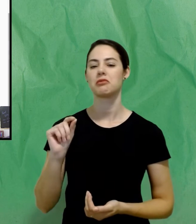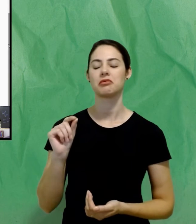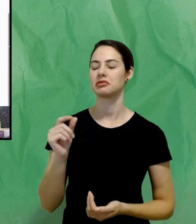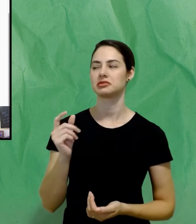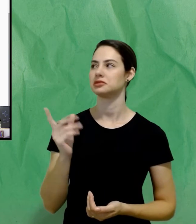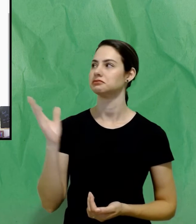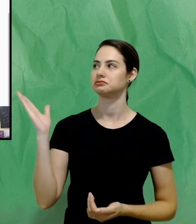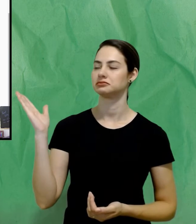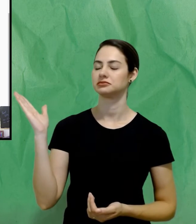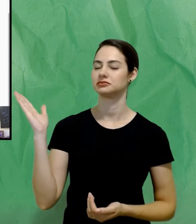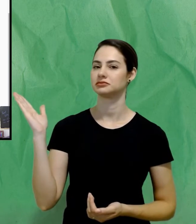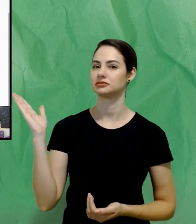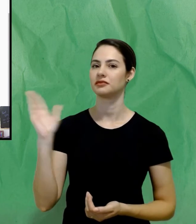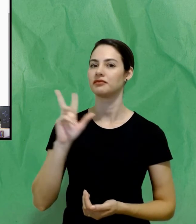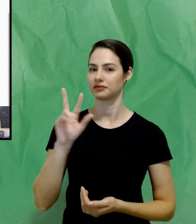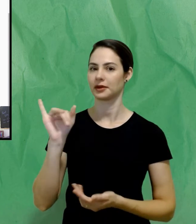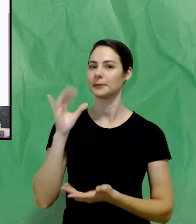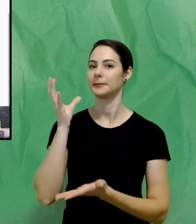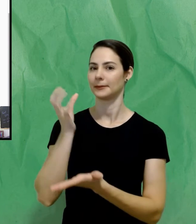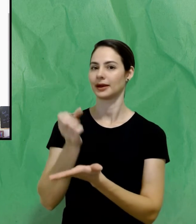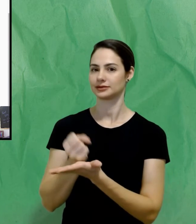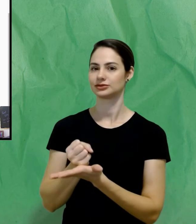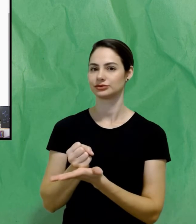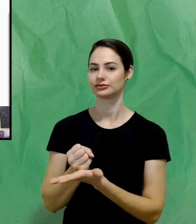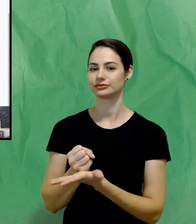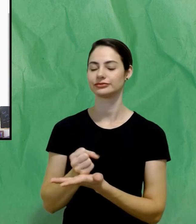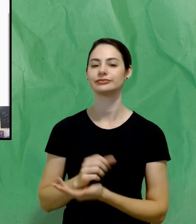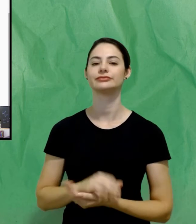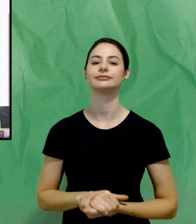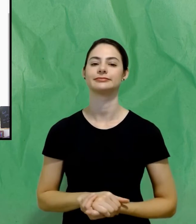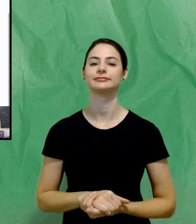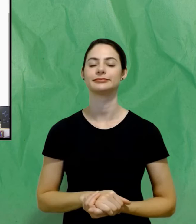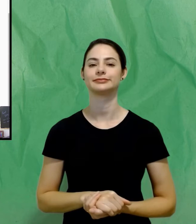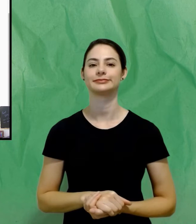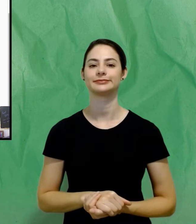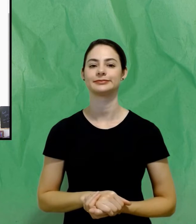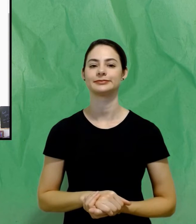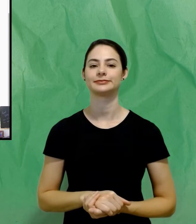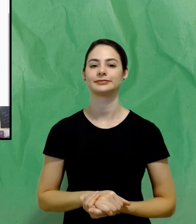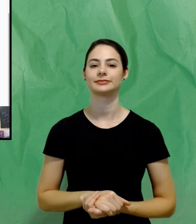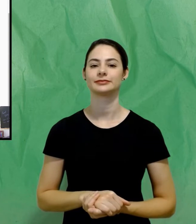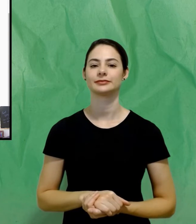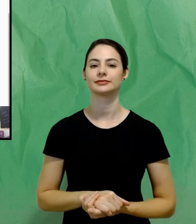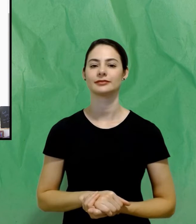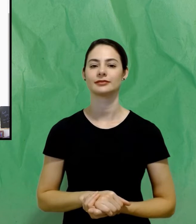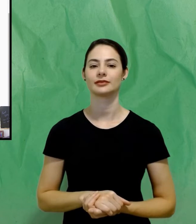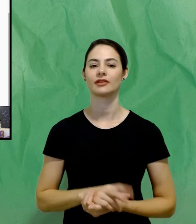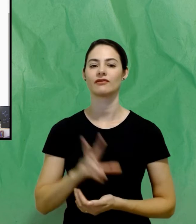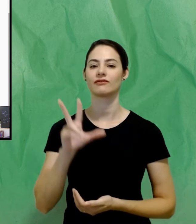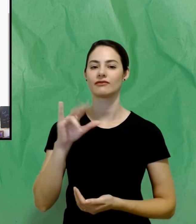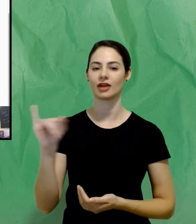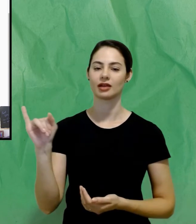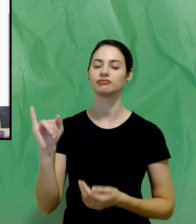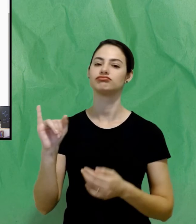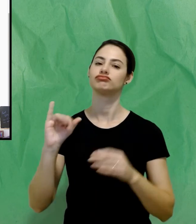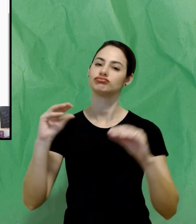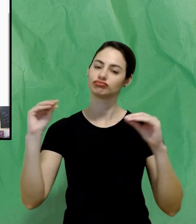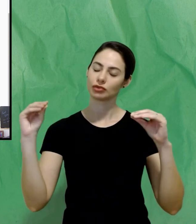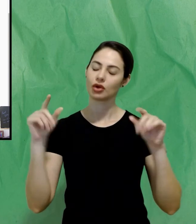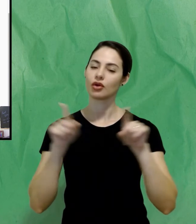Services JSON? A gente vai baixar esse arquivo e nós vamos colocá-lo na raiz do nosso